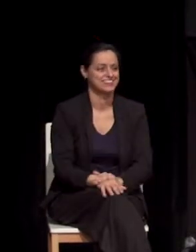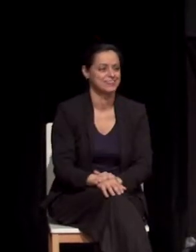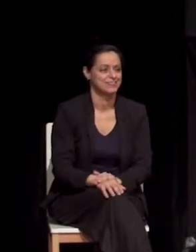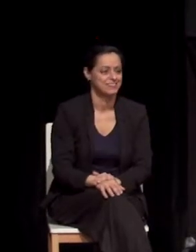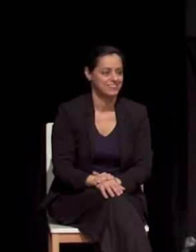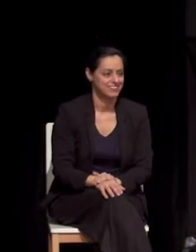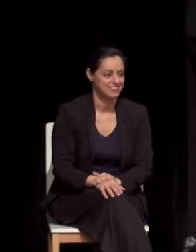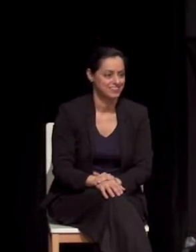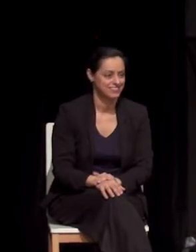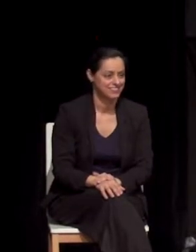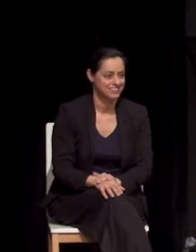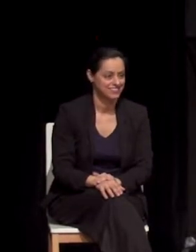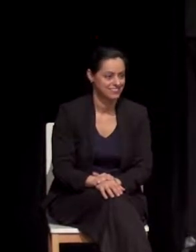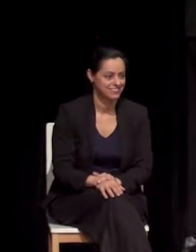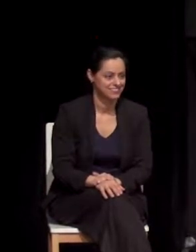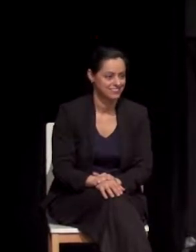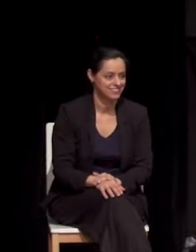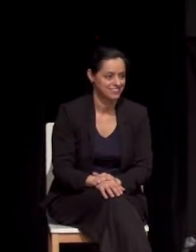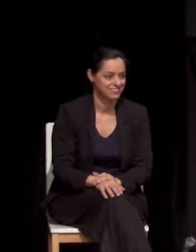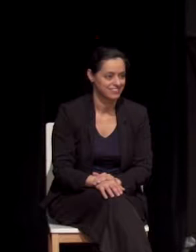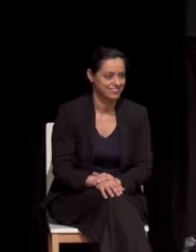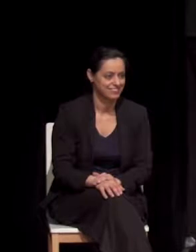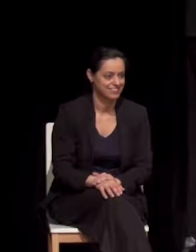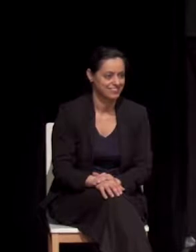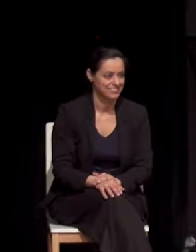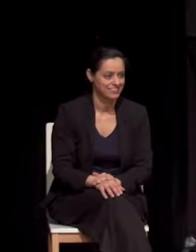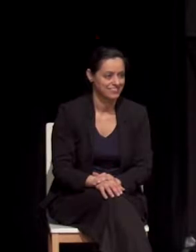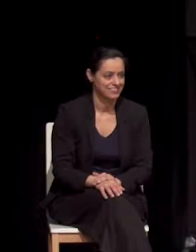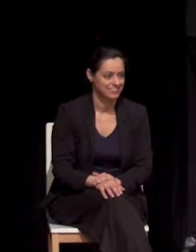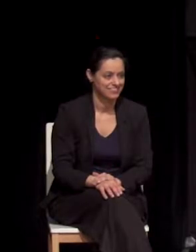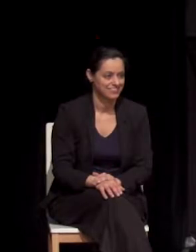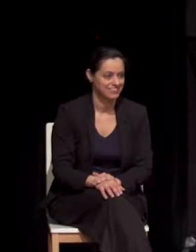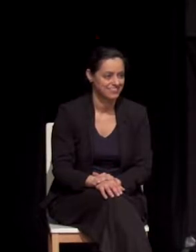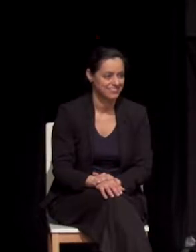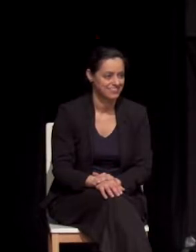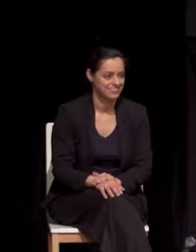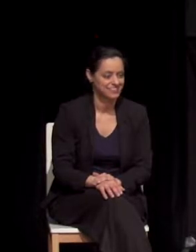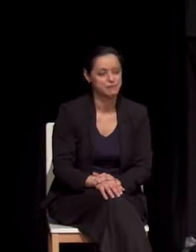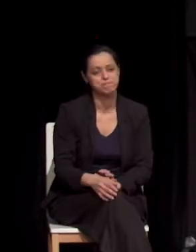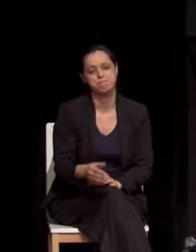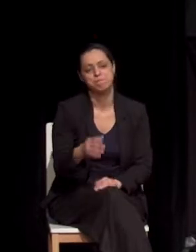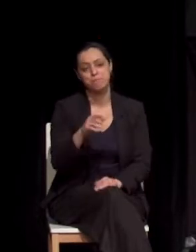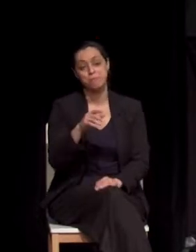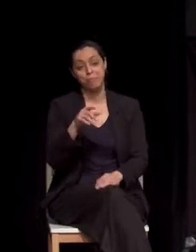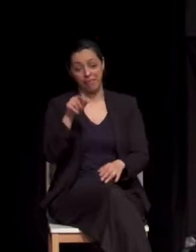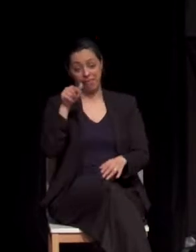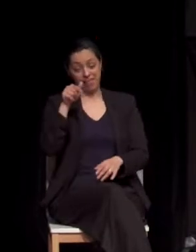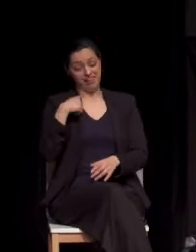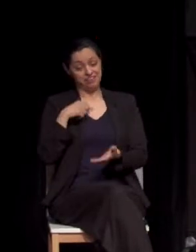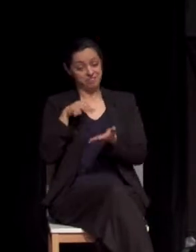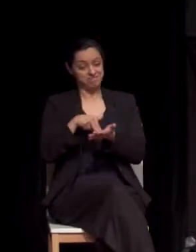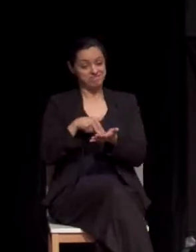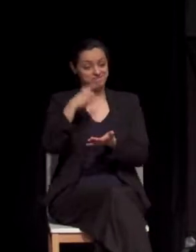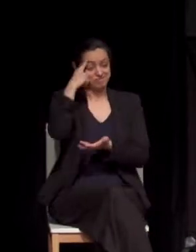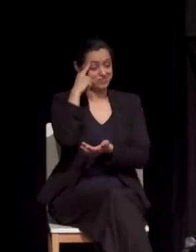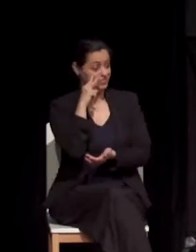dos negros, né? Primeiramente, eu cumprimento essa plateia maravilhosa. Eu sou